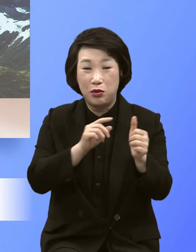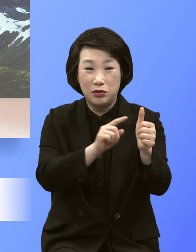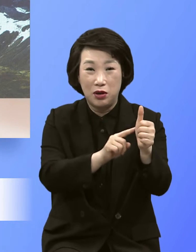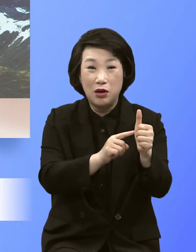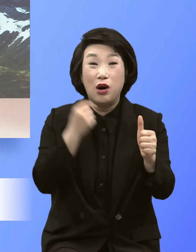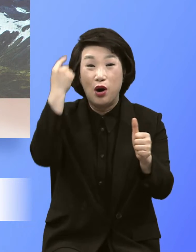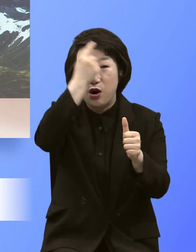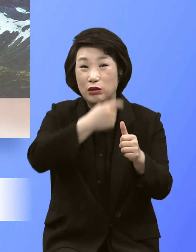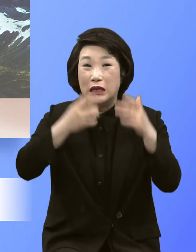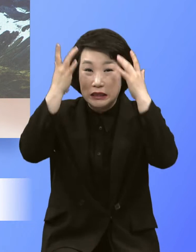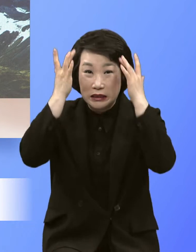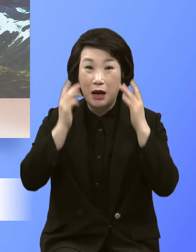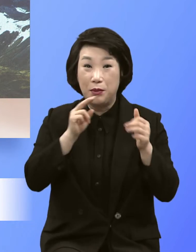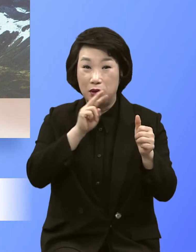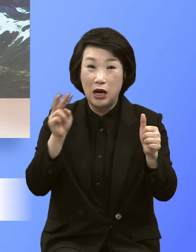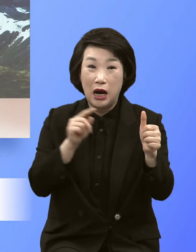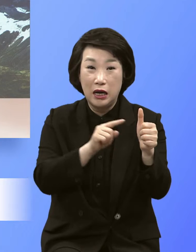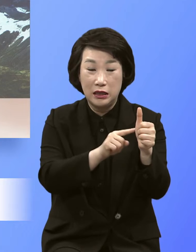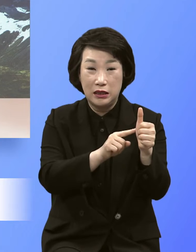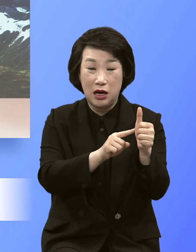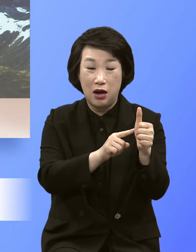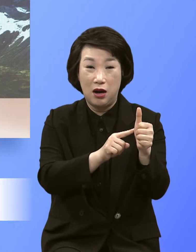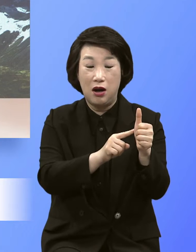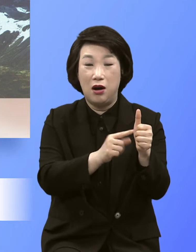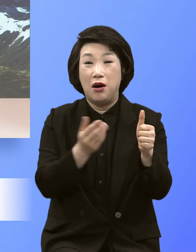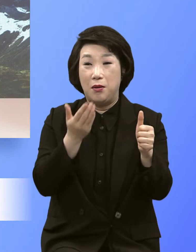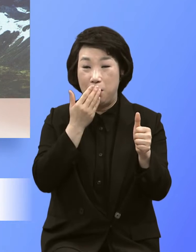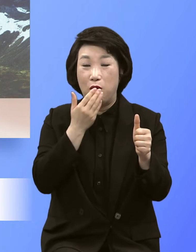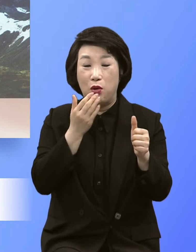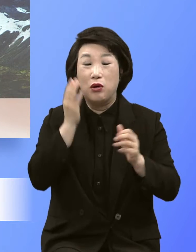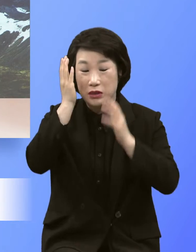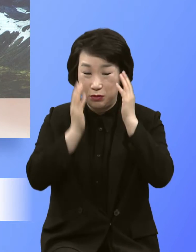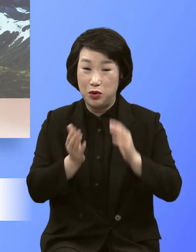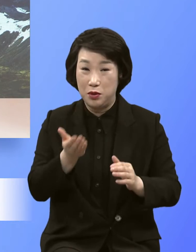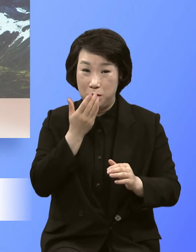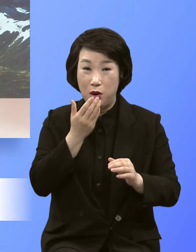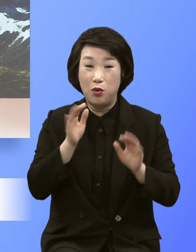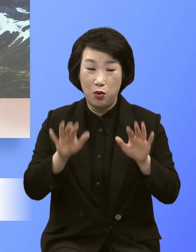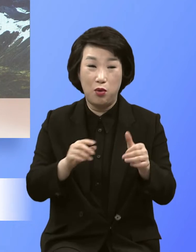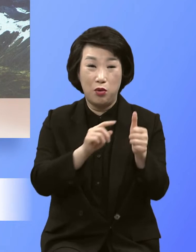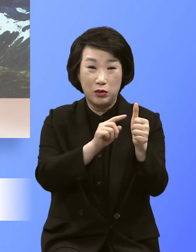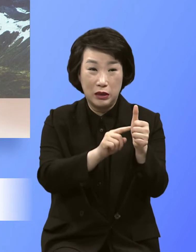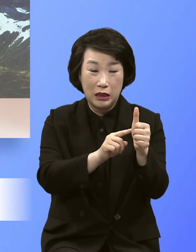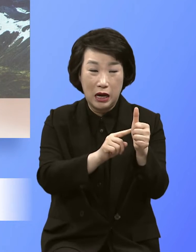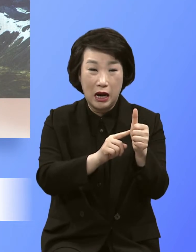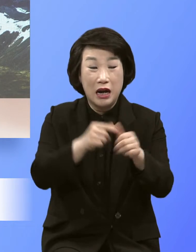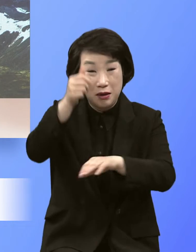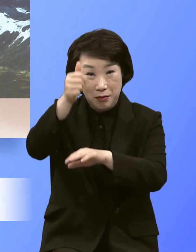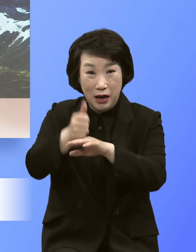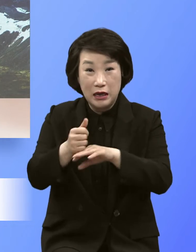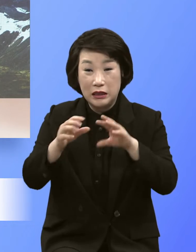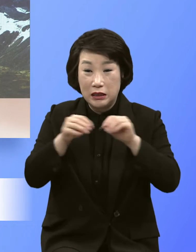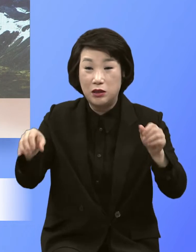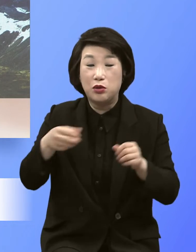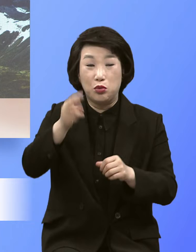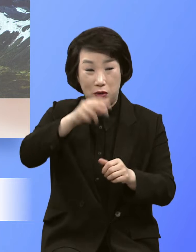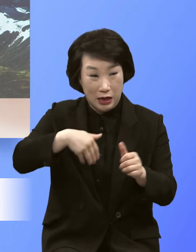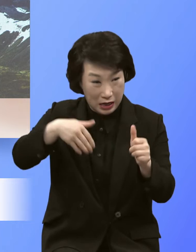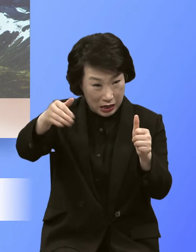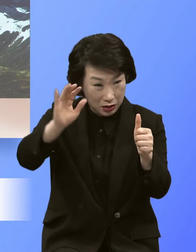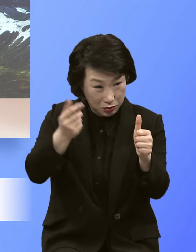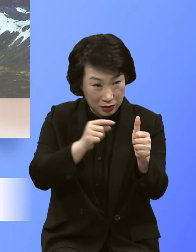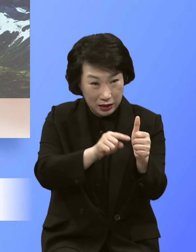채소인즉 네가 얼굴에 땀이 흘러야 식물을 먹고 필경은 흙으로